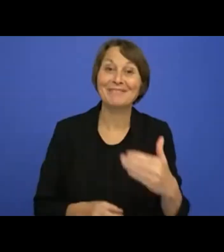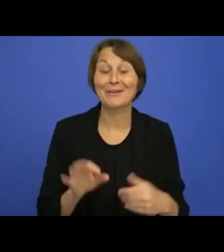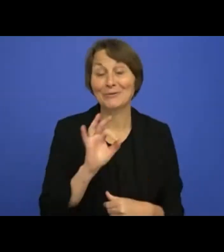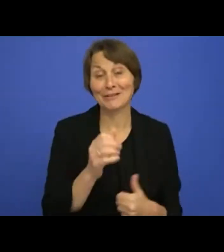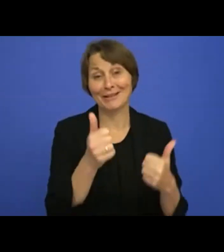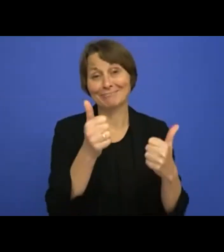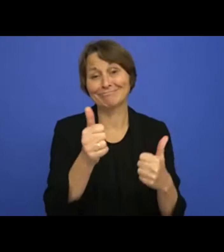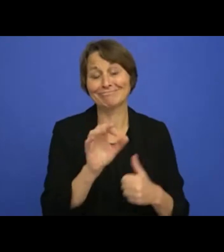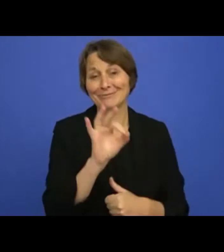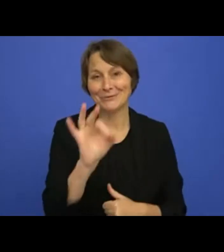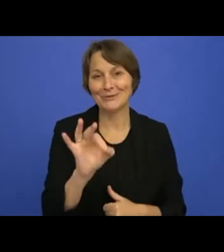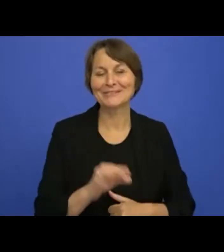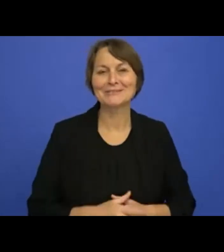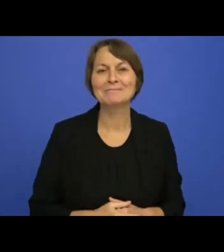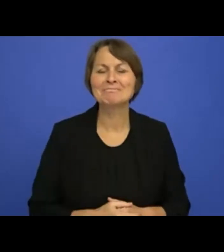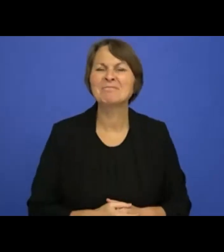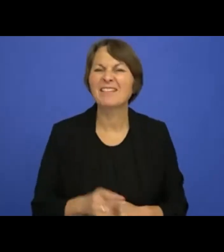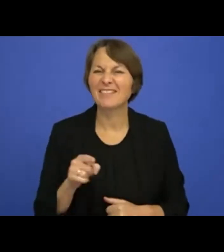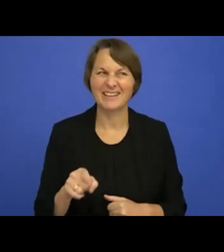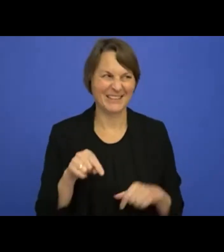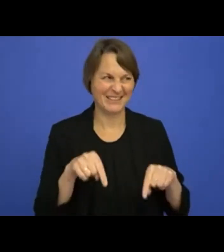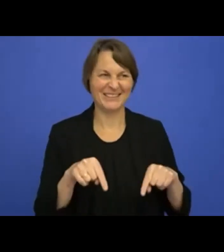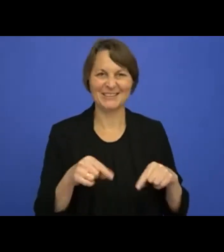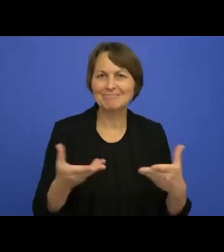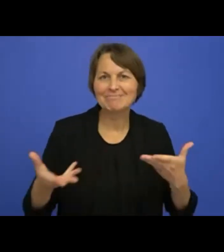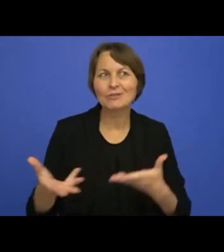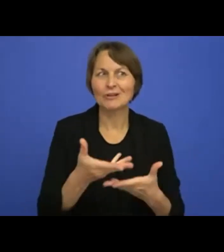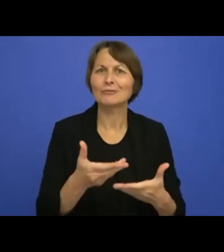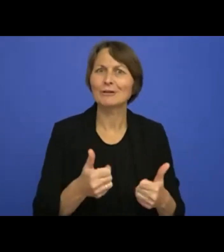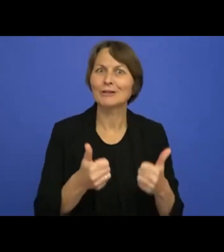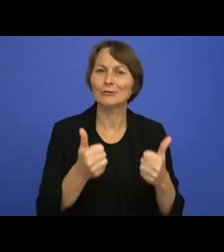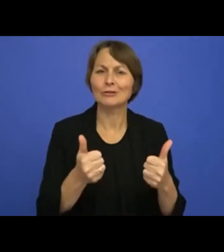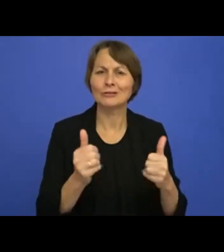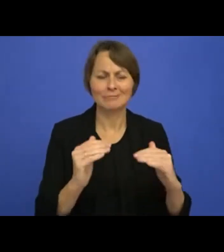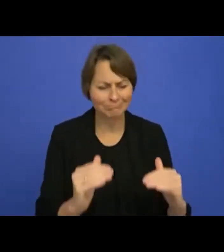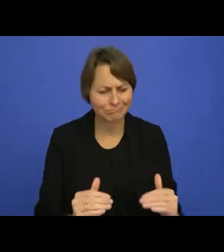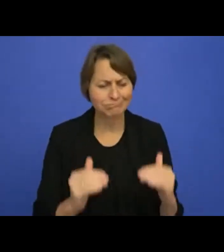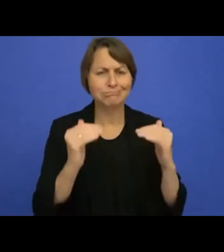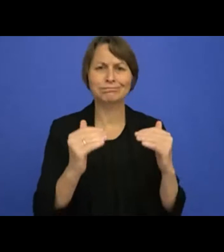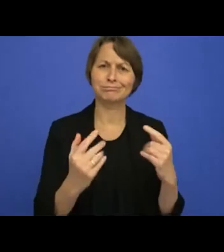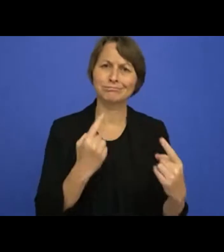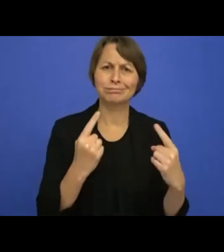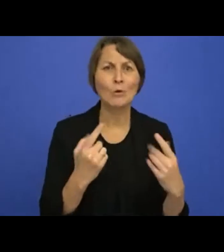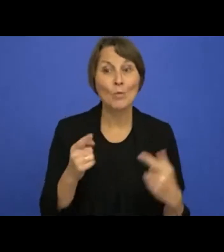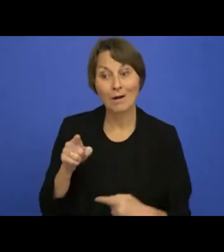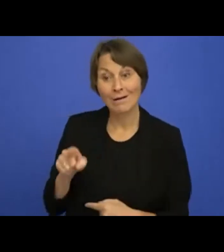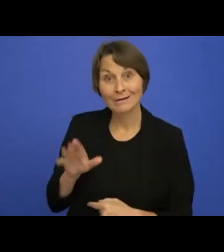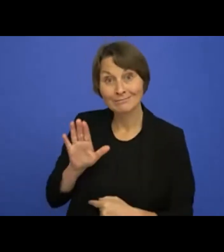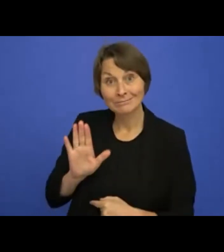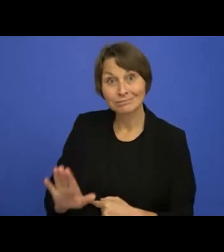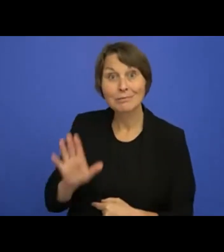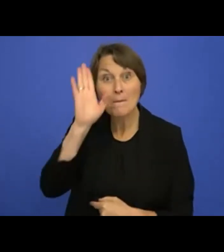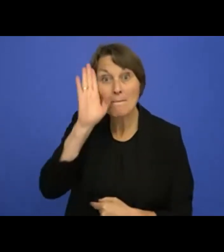une excellente question qui va permettre d'ouvrir notre discussion à l'importance du rôle des